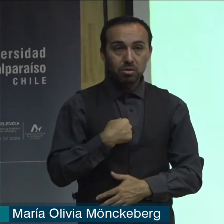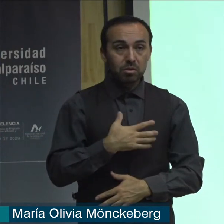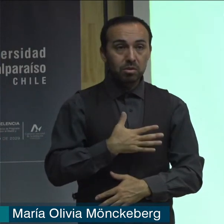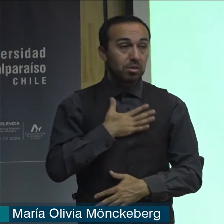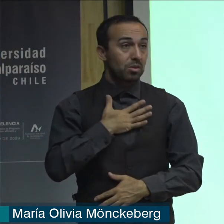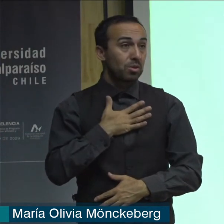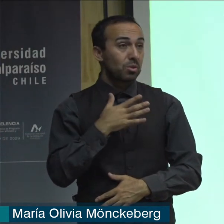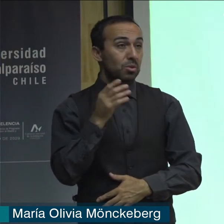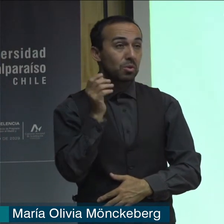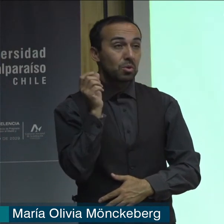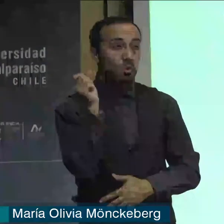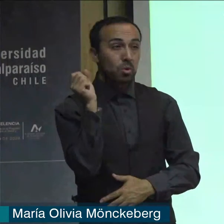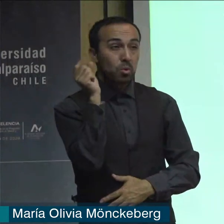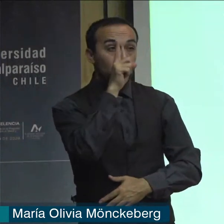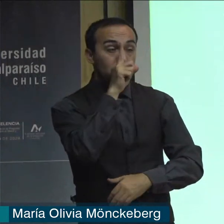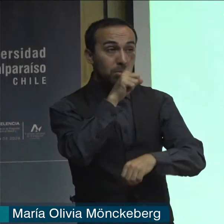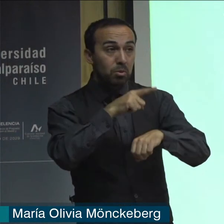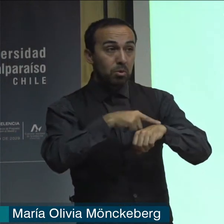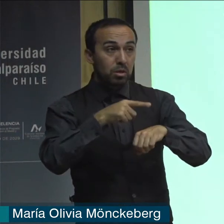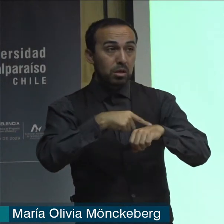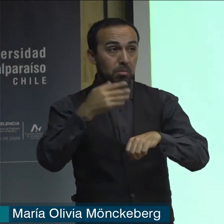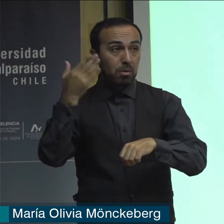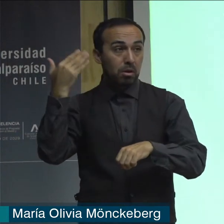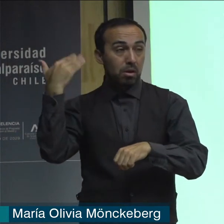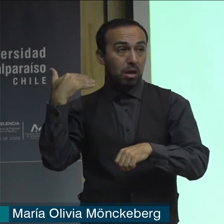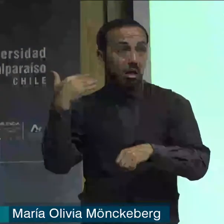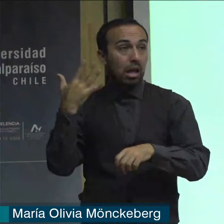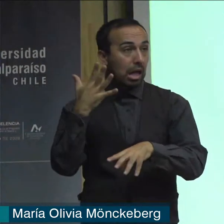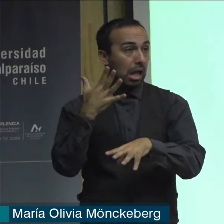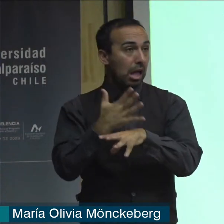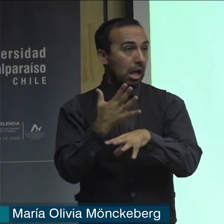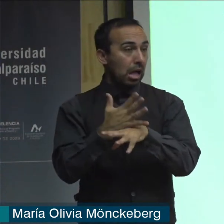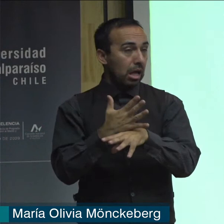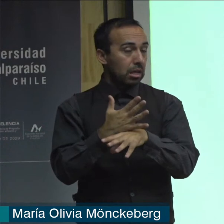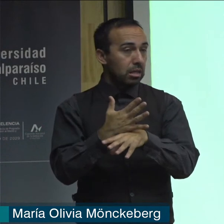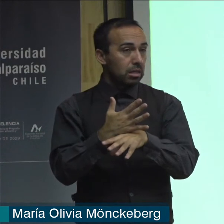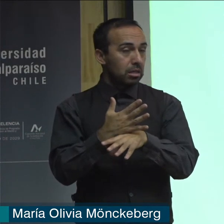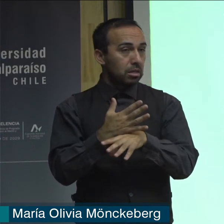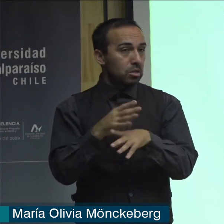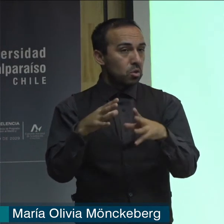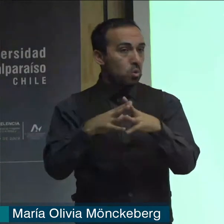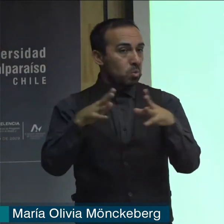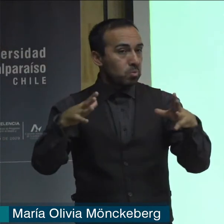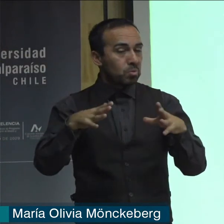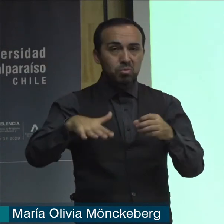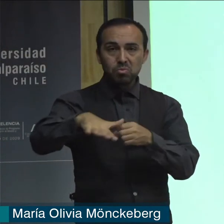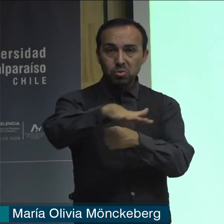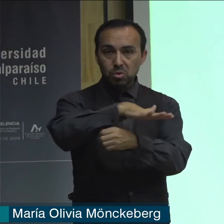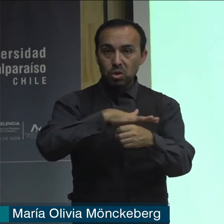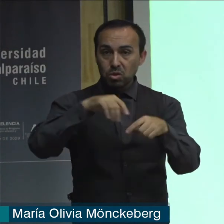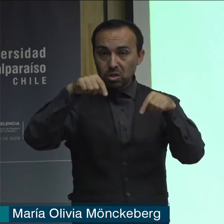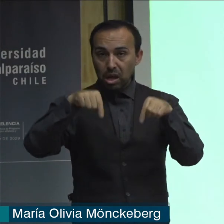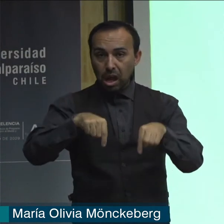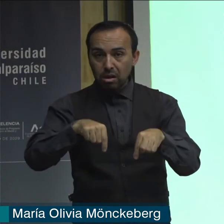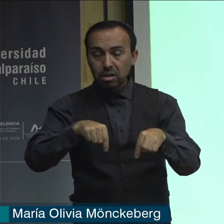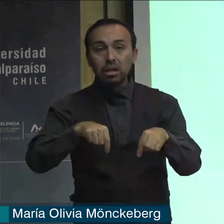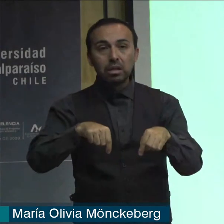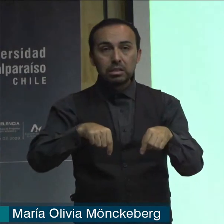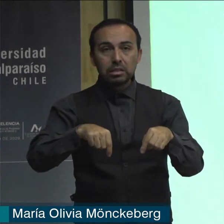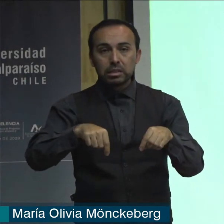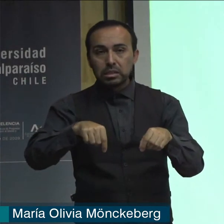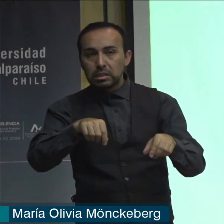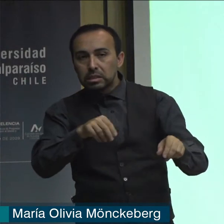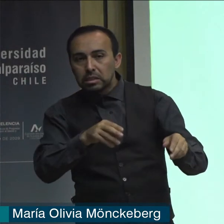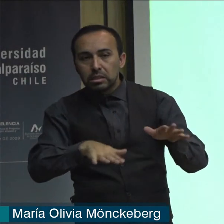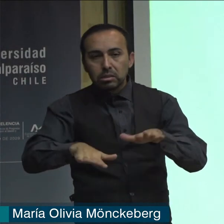días hay mucho cuestiones que están en juego por eso insisto